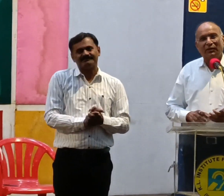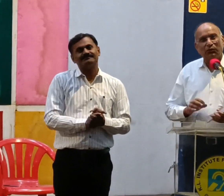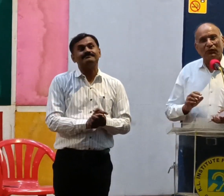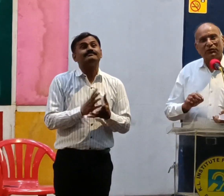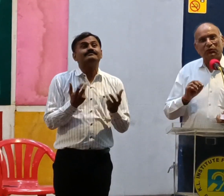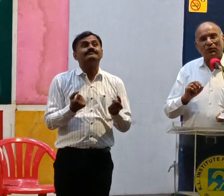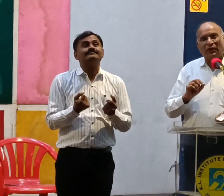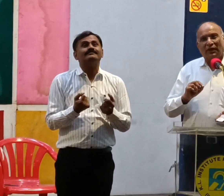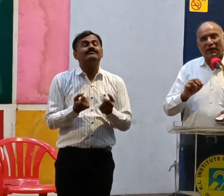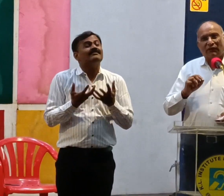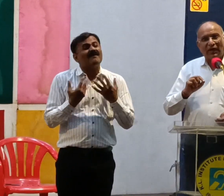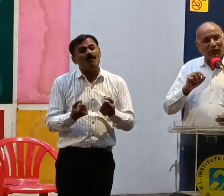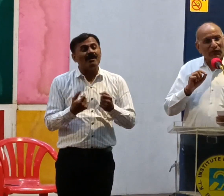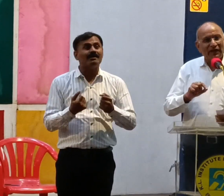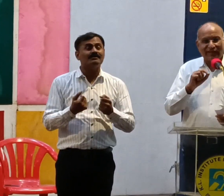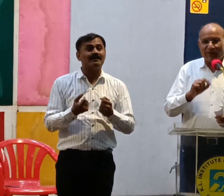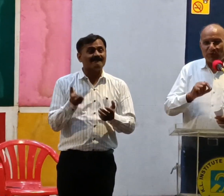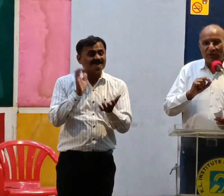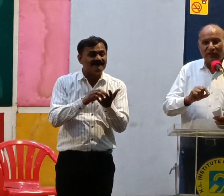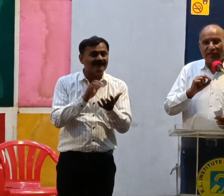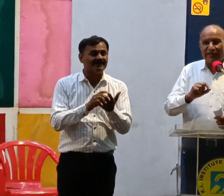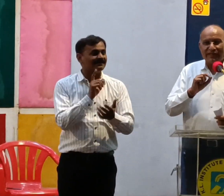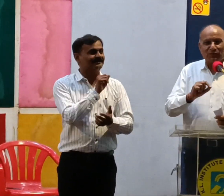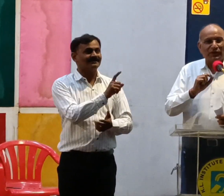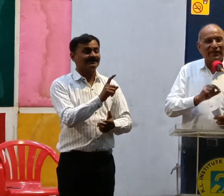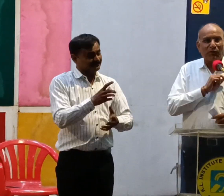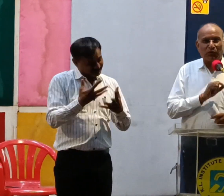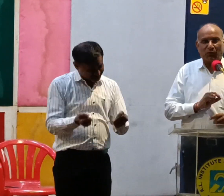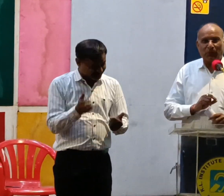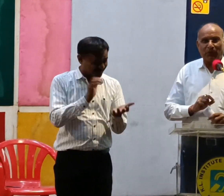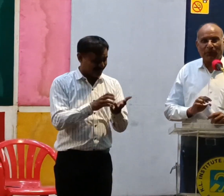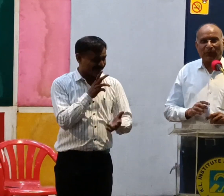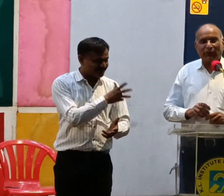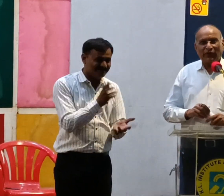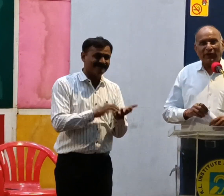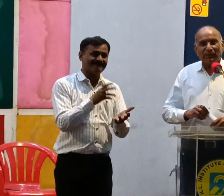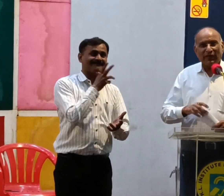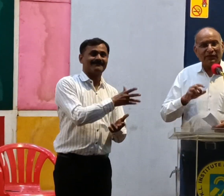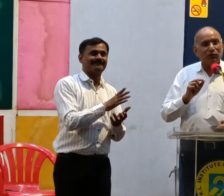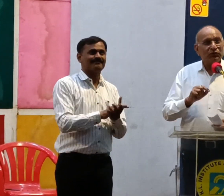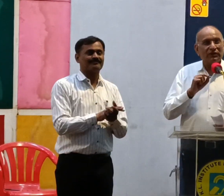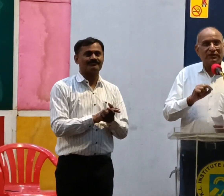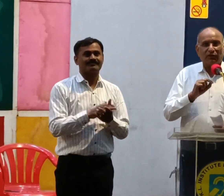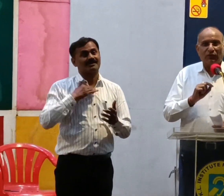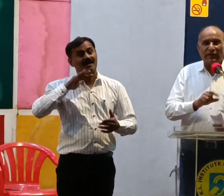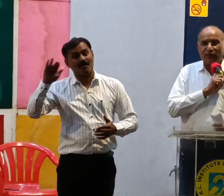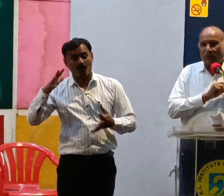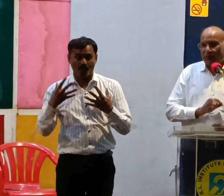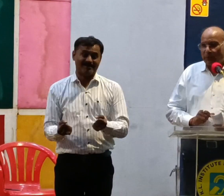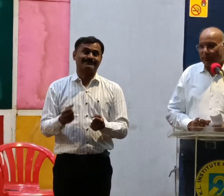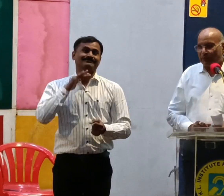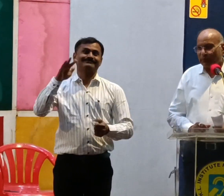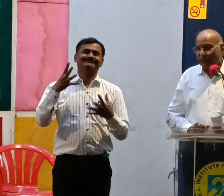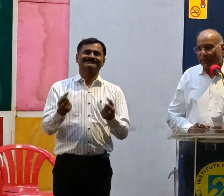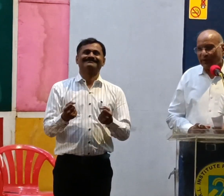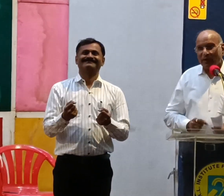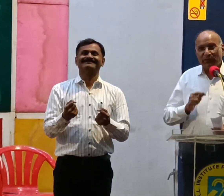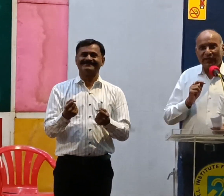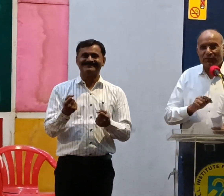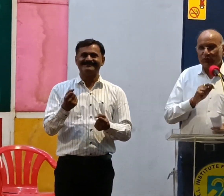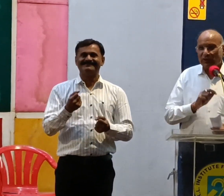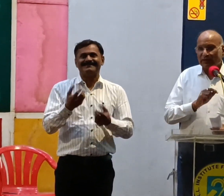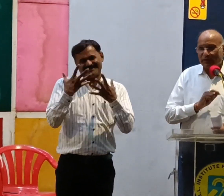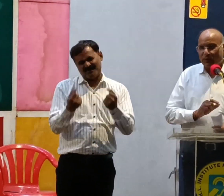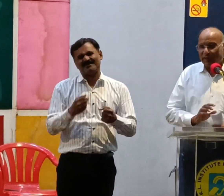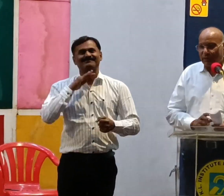જીત એટલે એવું વસ્તુ કે વારંવાર કહેવું ન થાય ત્યાં સુધી કહેવું, અમને ટ્યુશન શરૂ કરી દો,